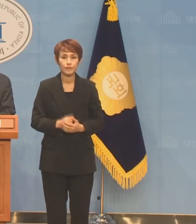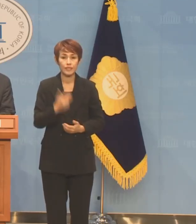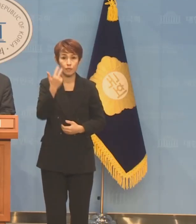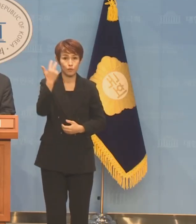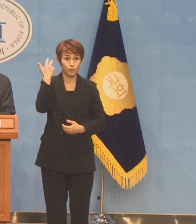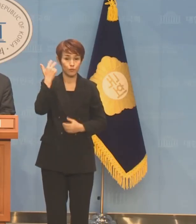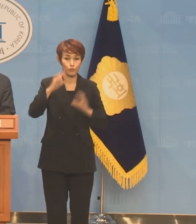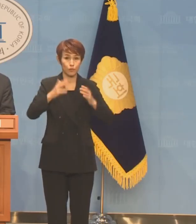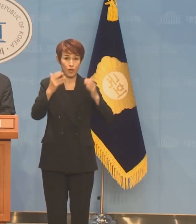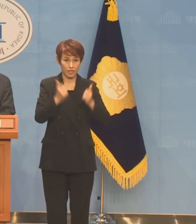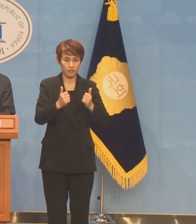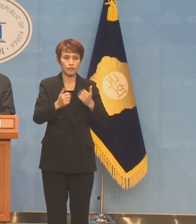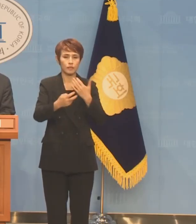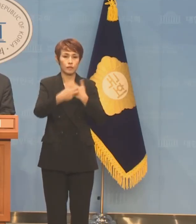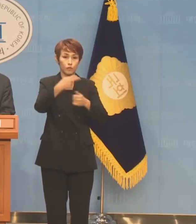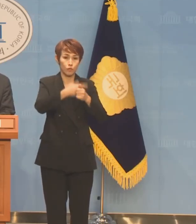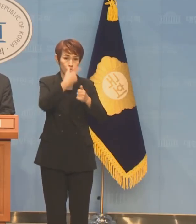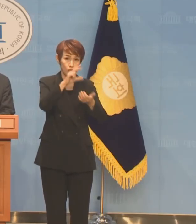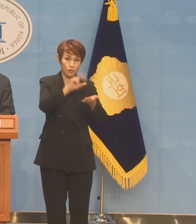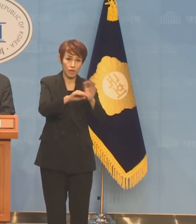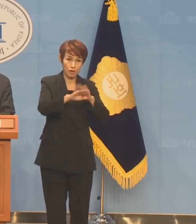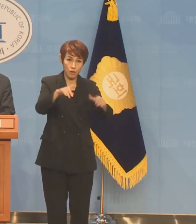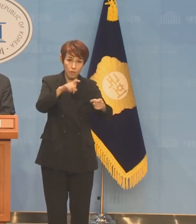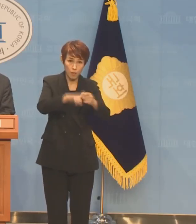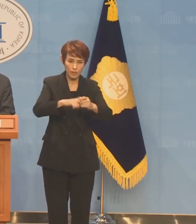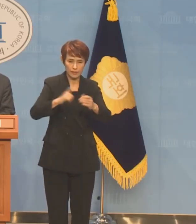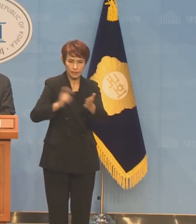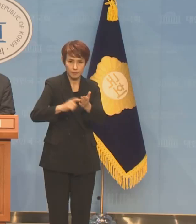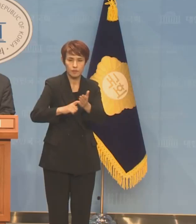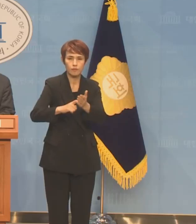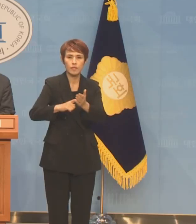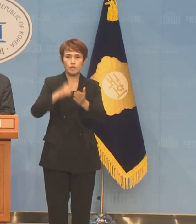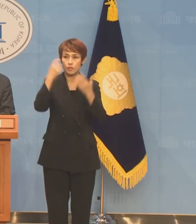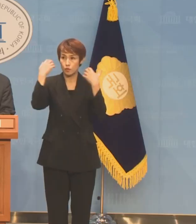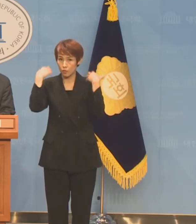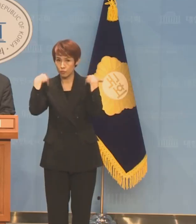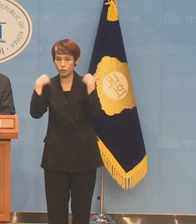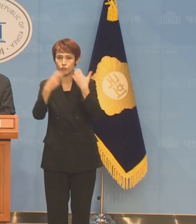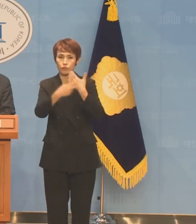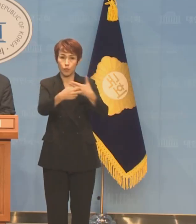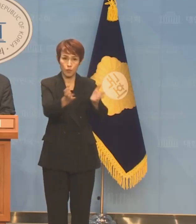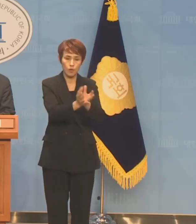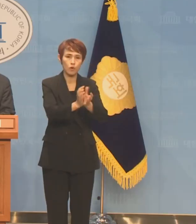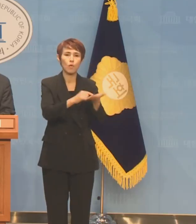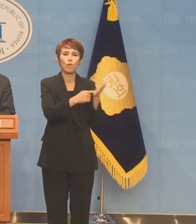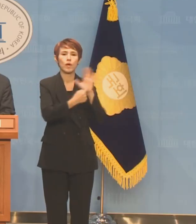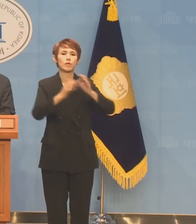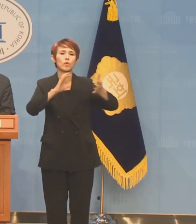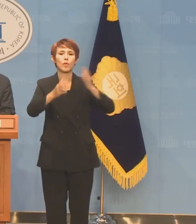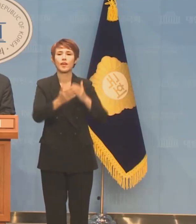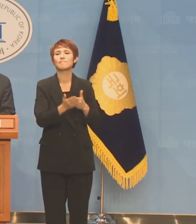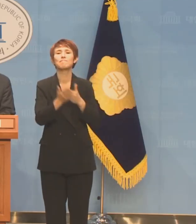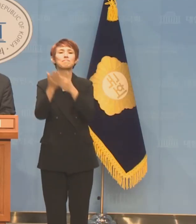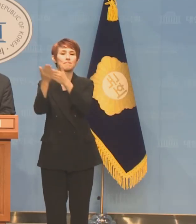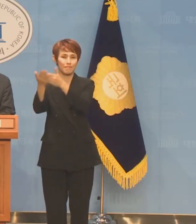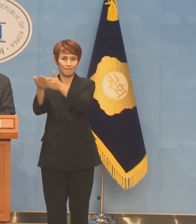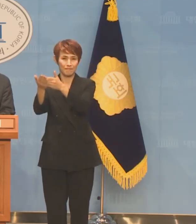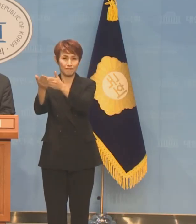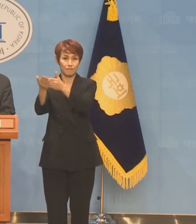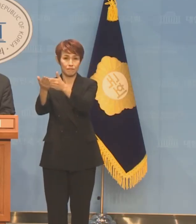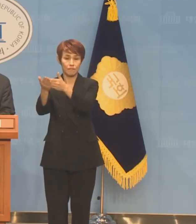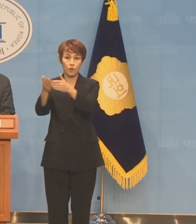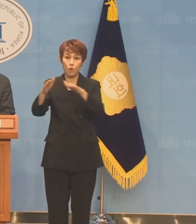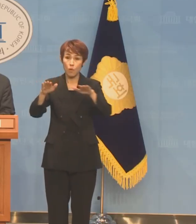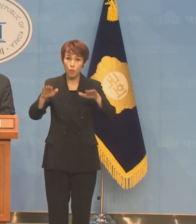지난주 국회는 의정 갈등을 해소하기 위해 긴급히 정부와 의료계에 공개 토론회를 제안했습니다. 하지만